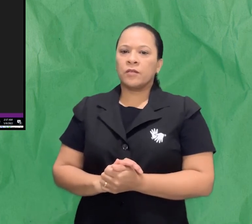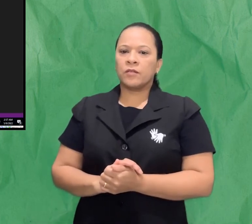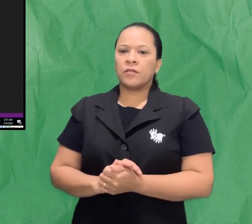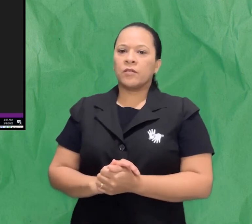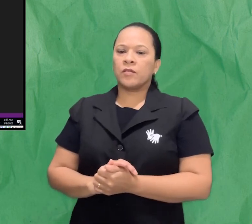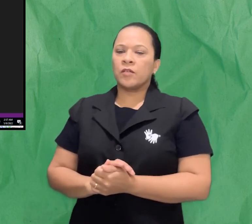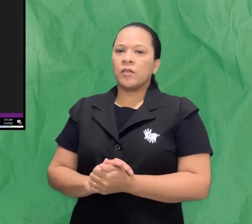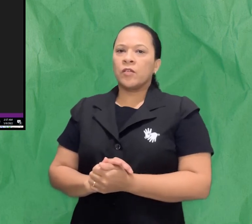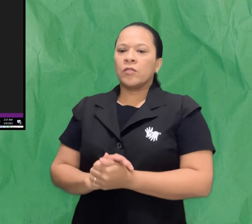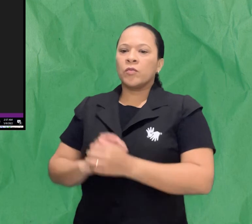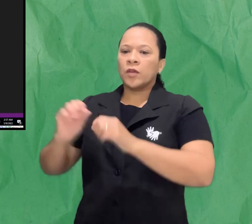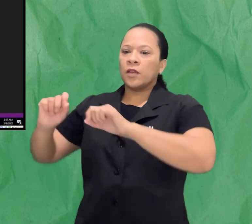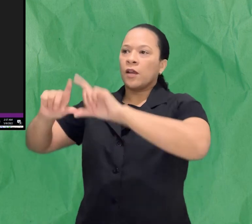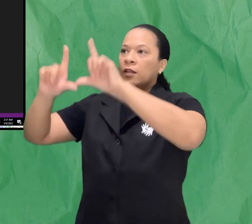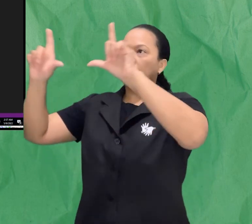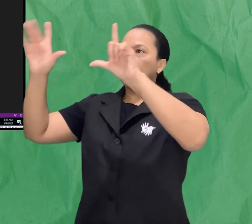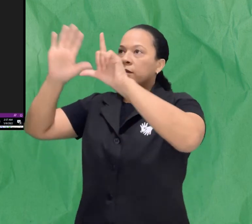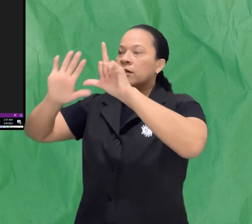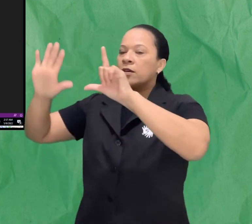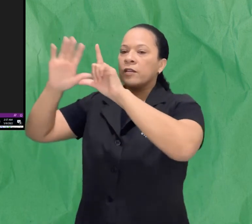Para pegar a tela inicial dele.